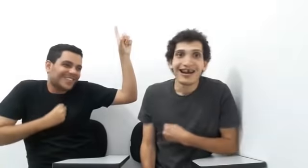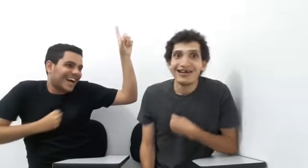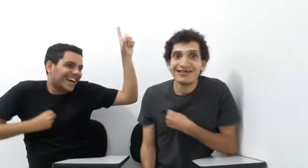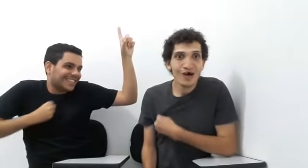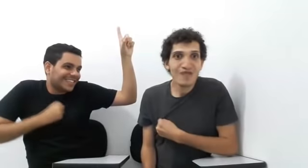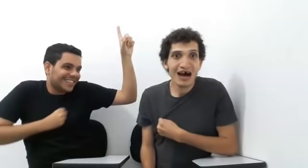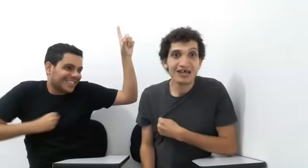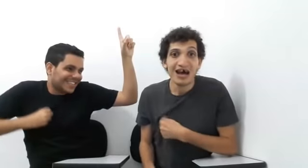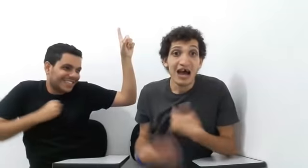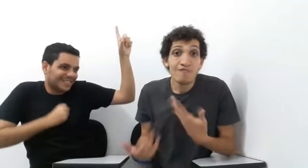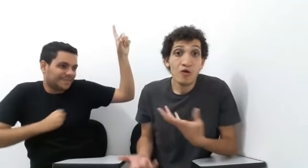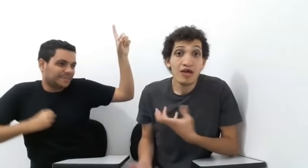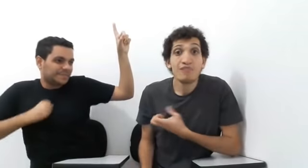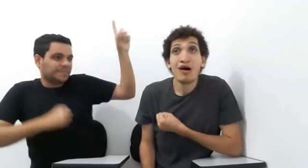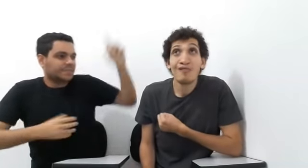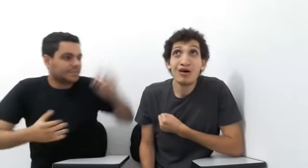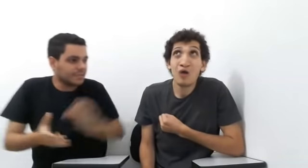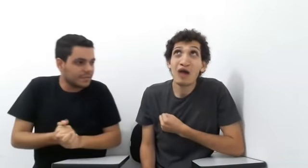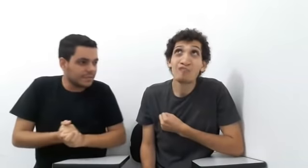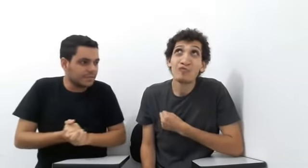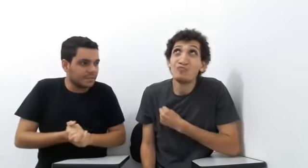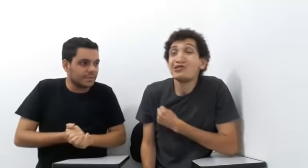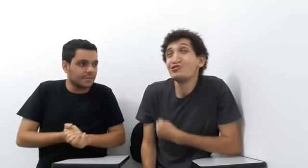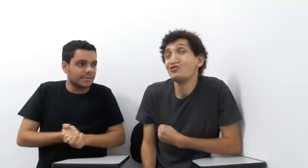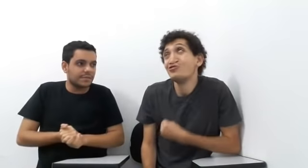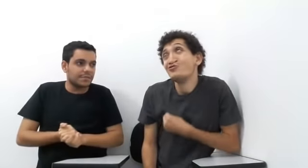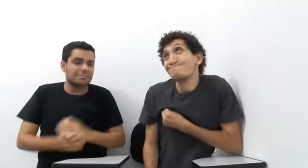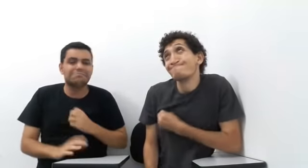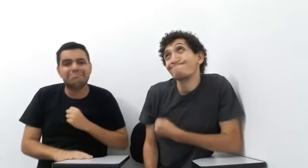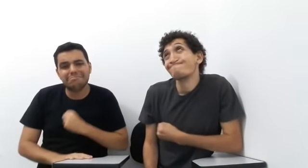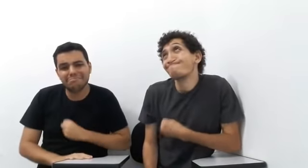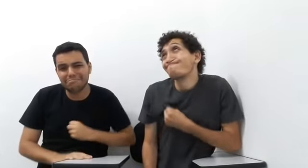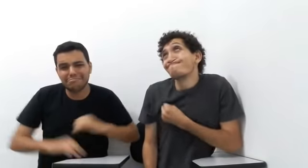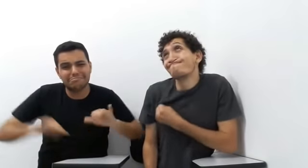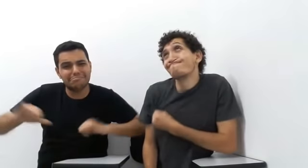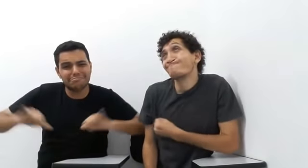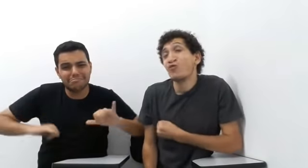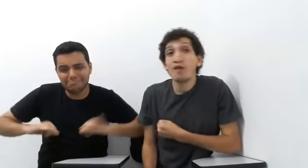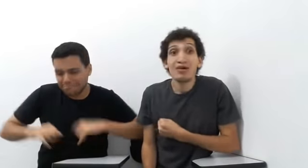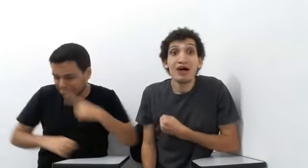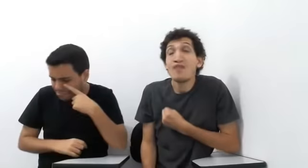saudade. Saudade. Ô, irmã, é uma saudade por Cristo. Ou é uma saudade.